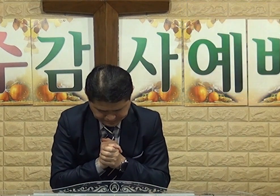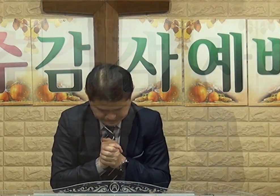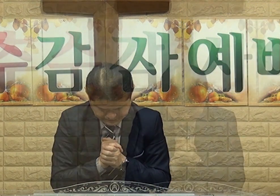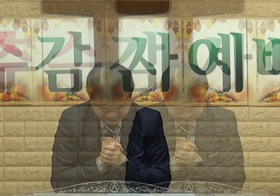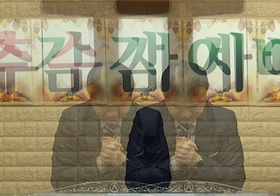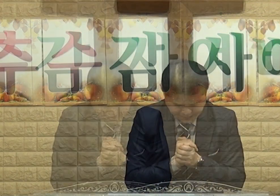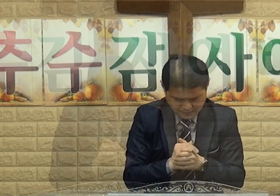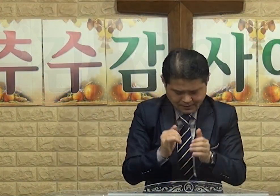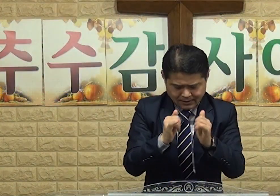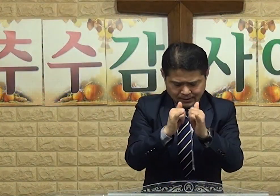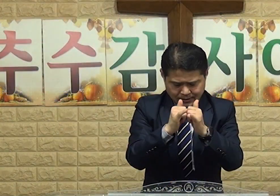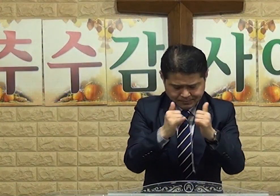기도하겠습니다.